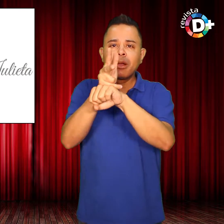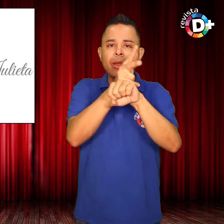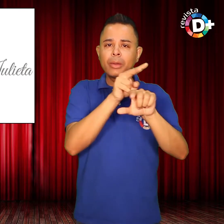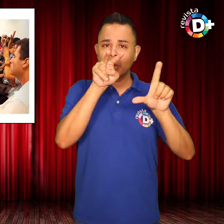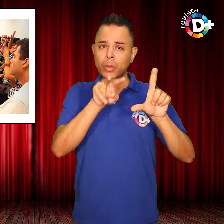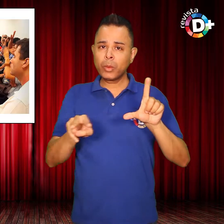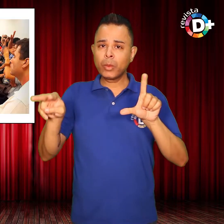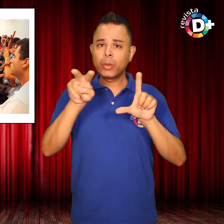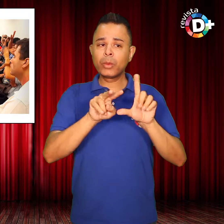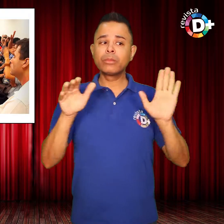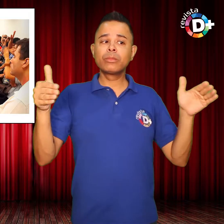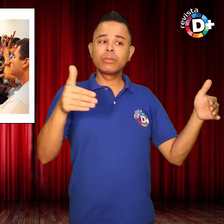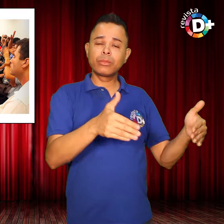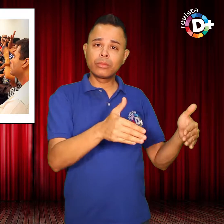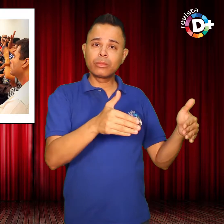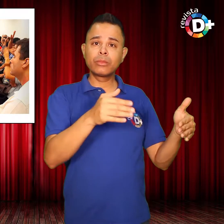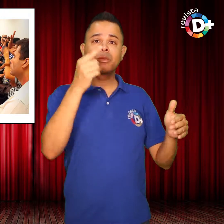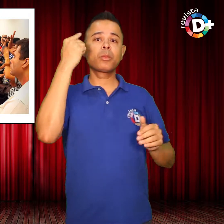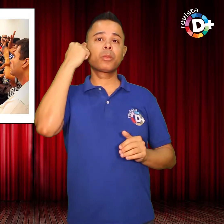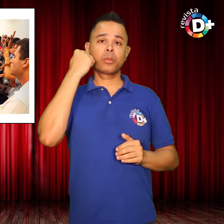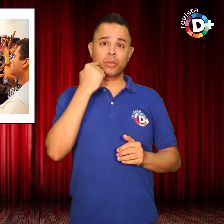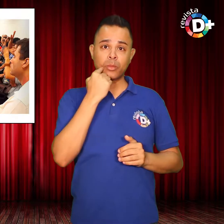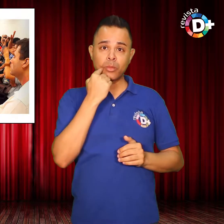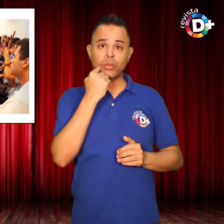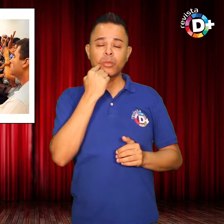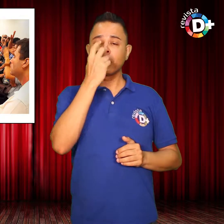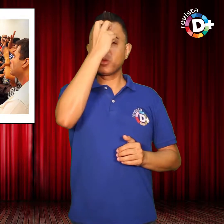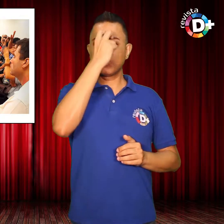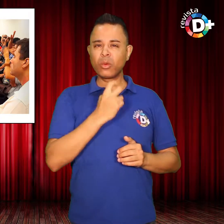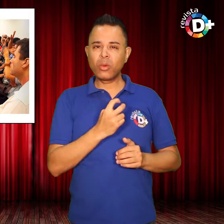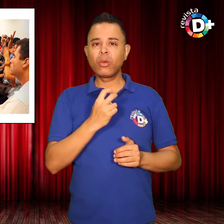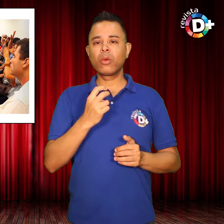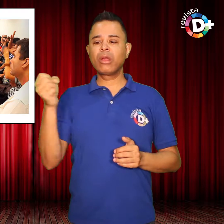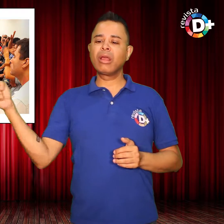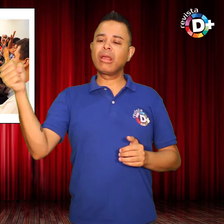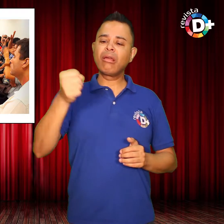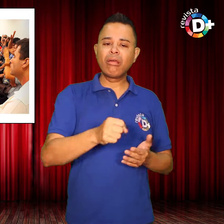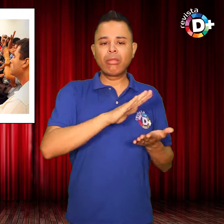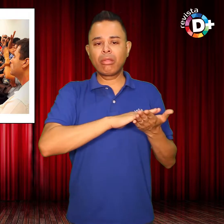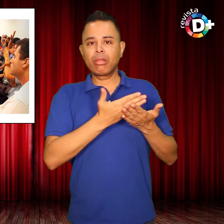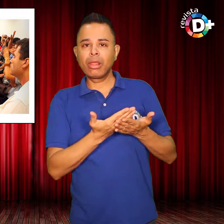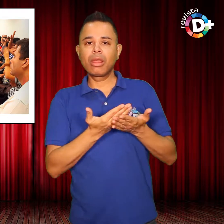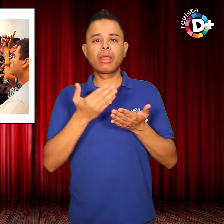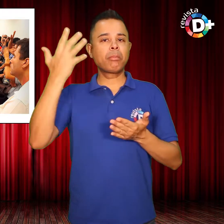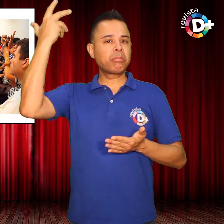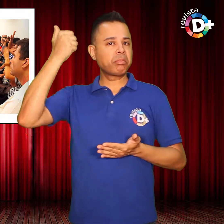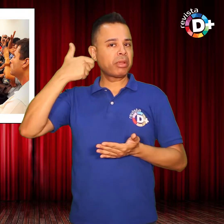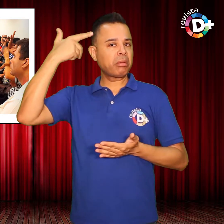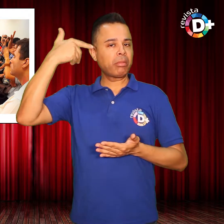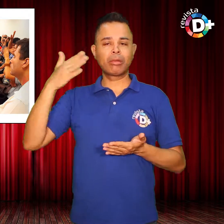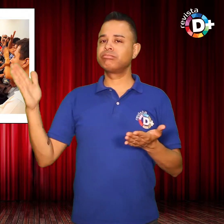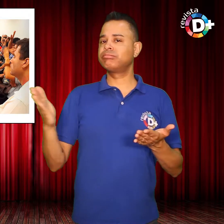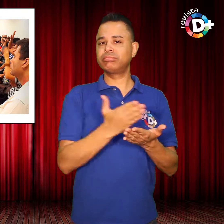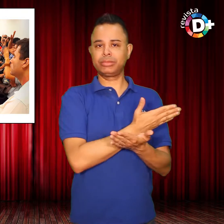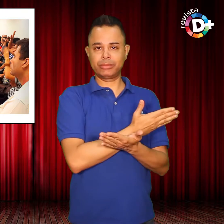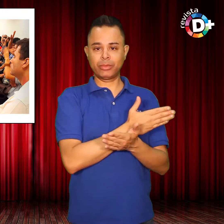para surdos e cegos sem a utilização de tecnologias assistivas o